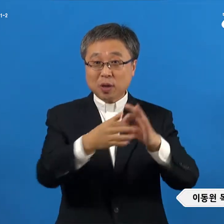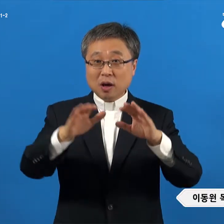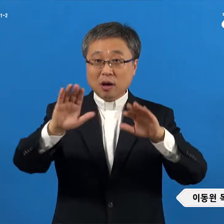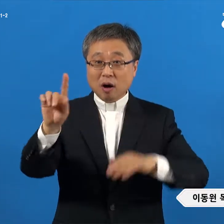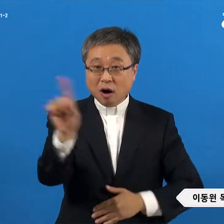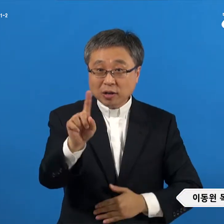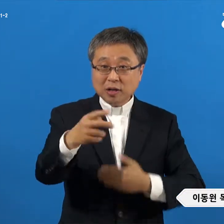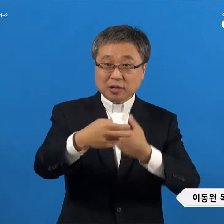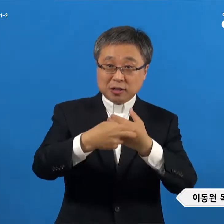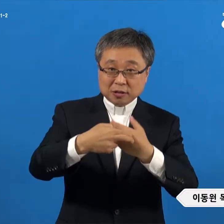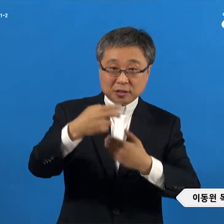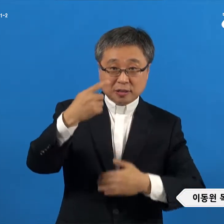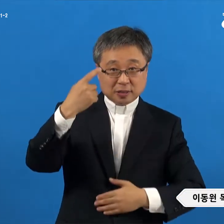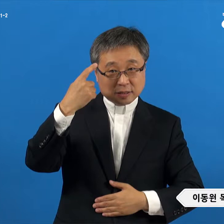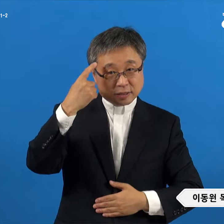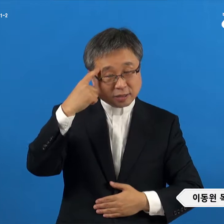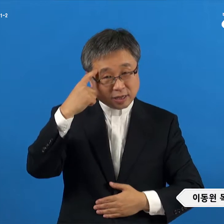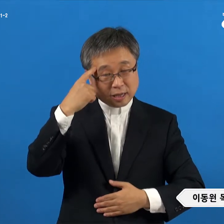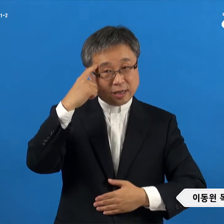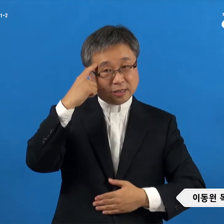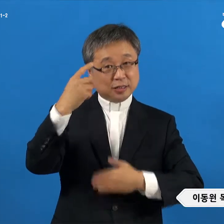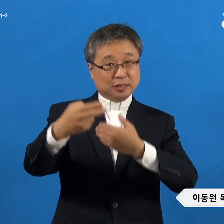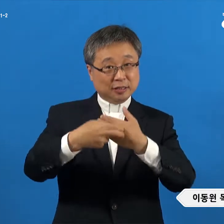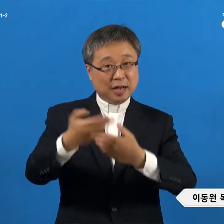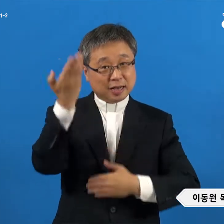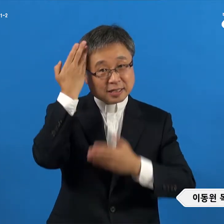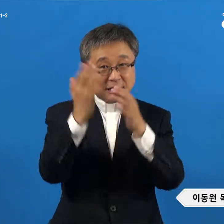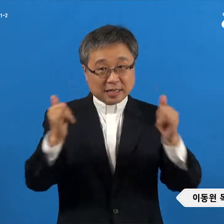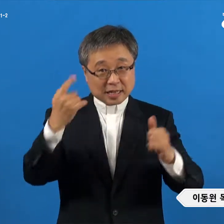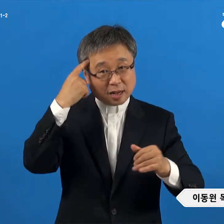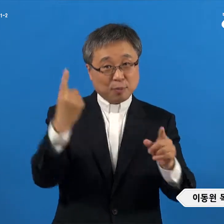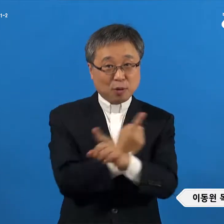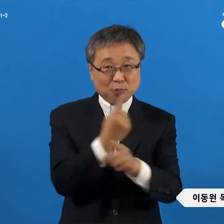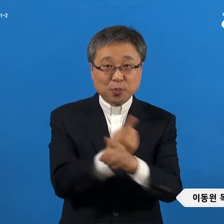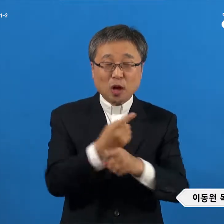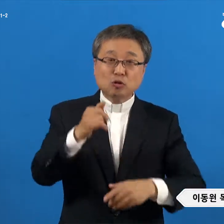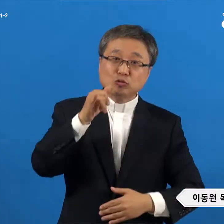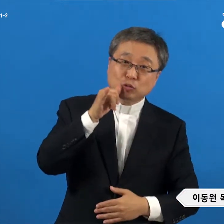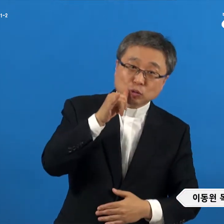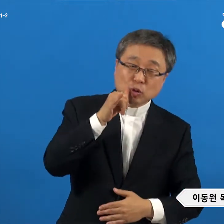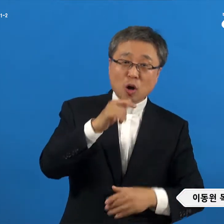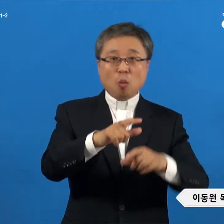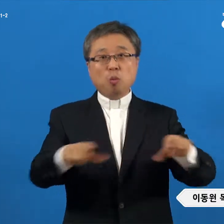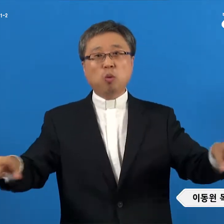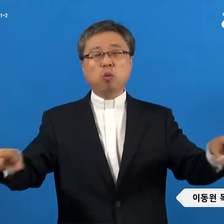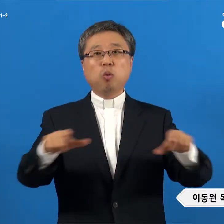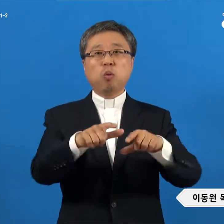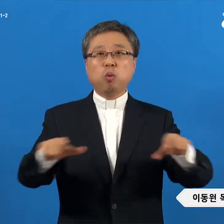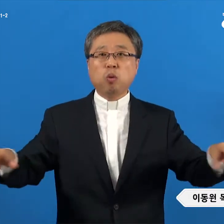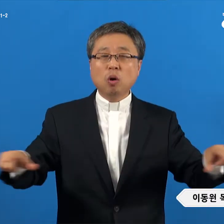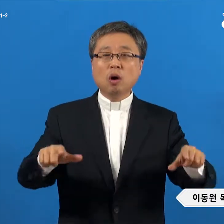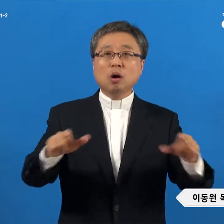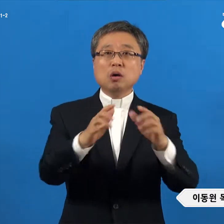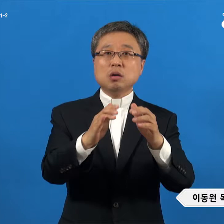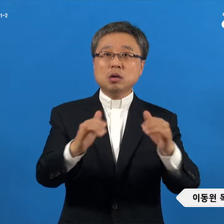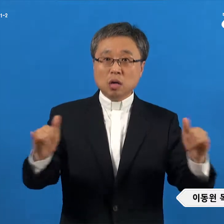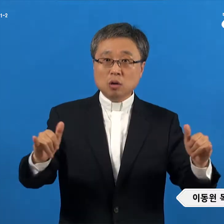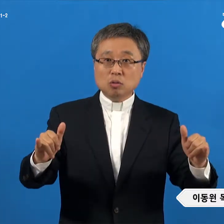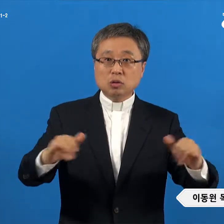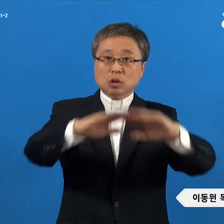정신의학자들은 중독에 대한 생각을 훨씬 바꾸었습니다. 그래서 뭐냐면 중독은 보편적이고 인류적이라는 것입니다.